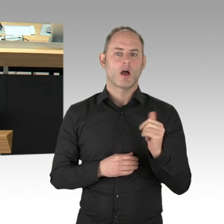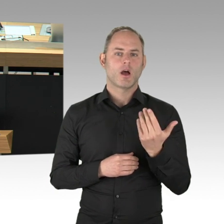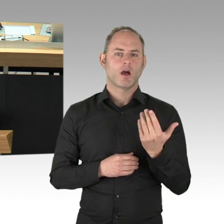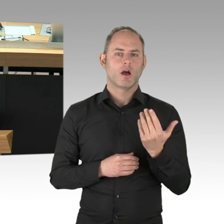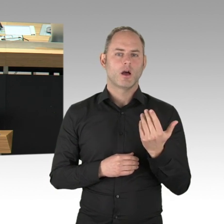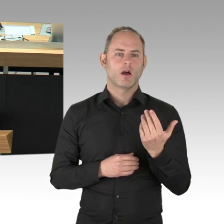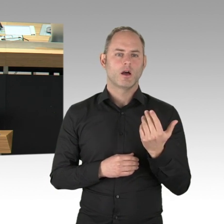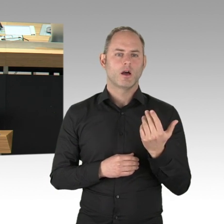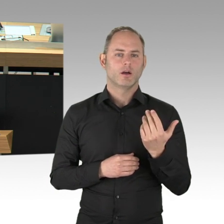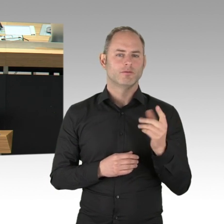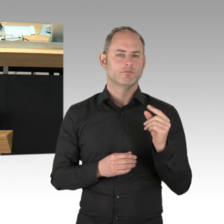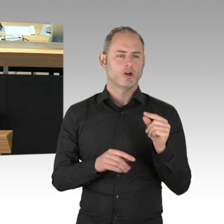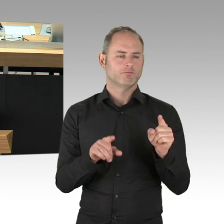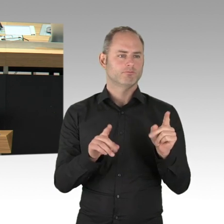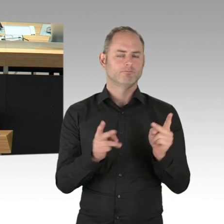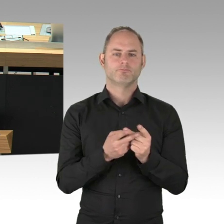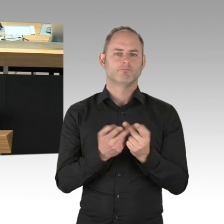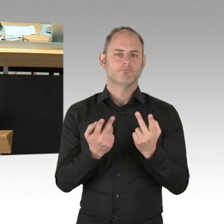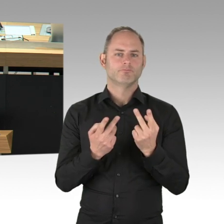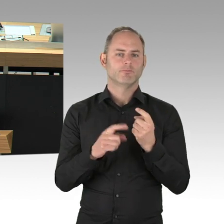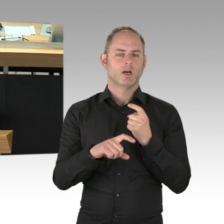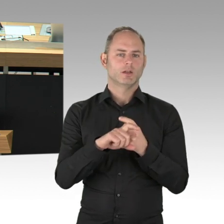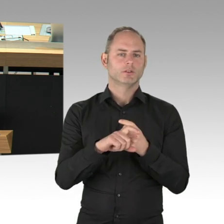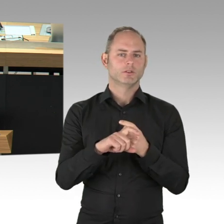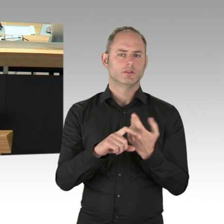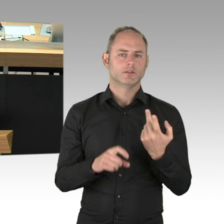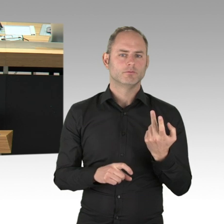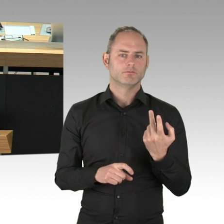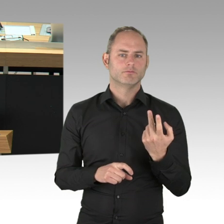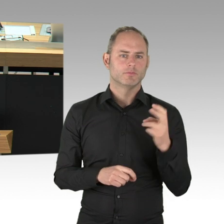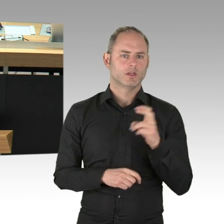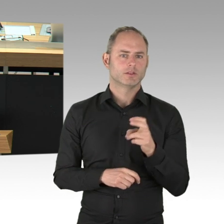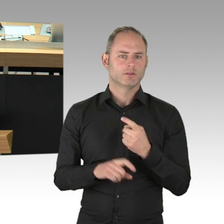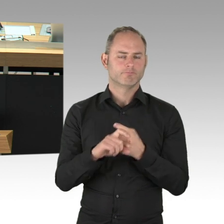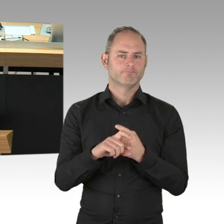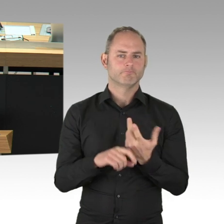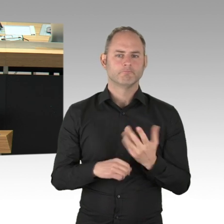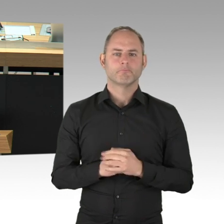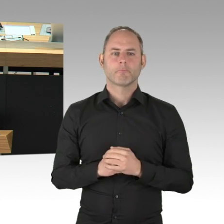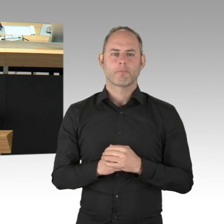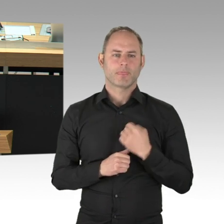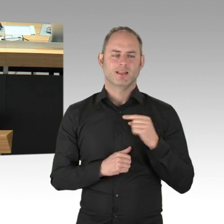Ich muss hier allerdings mitteilen, dass mich auf der Gedenkveranstaltung am Holocaust-Mahnmal niemand auf die blaue Blume